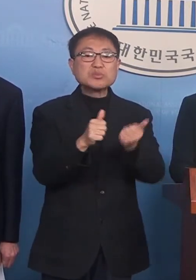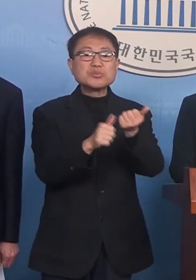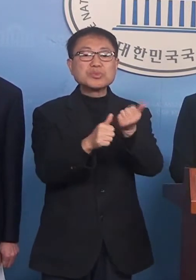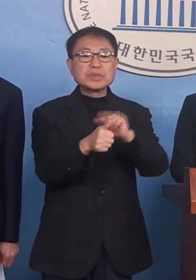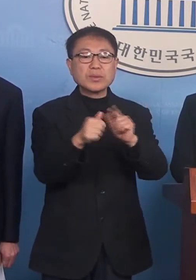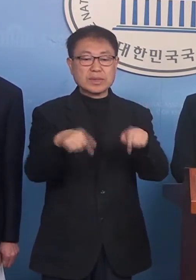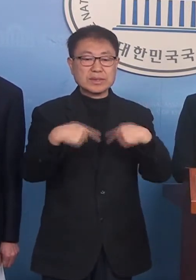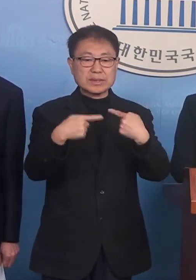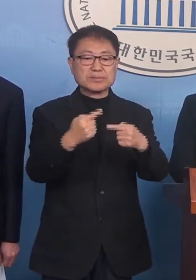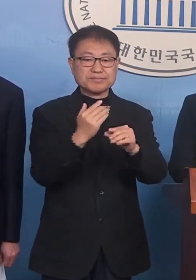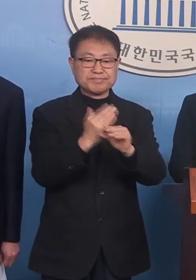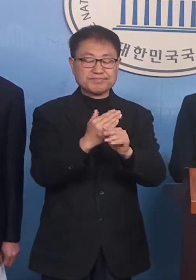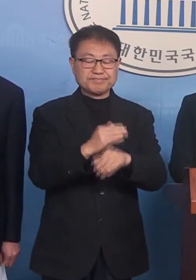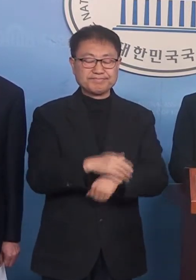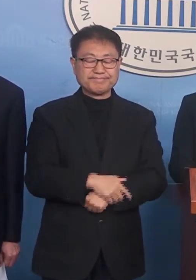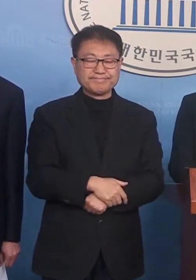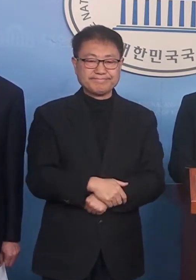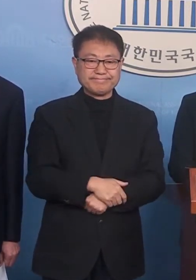함께해 주셨습니다.